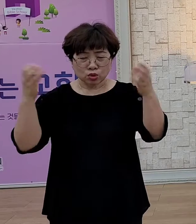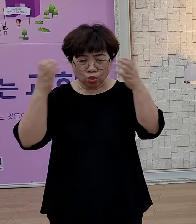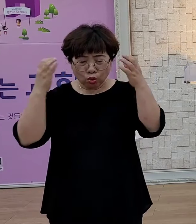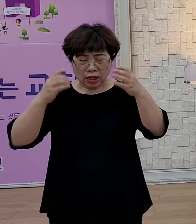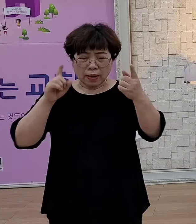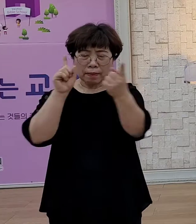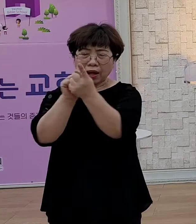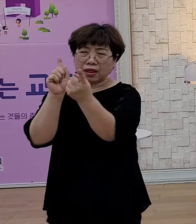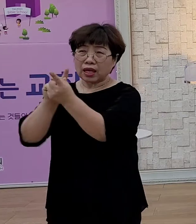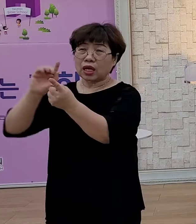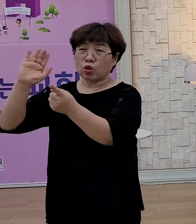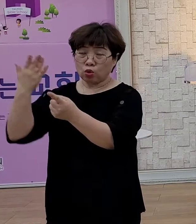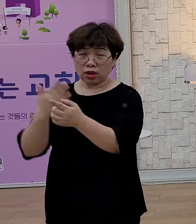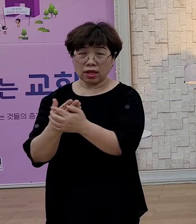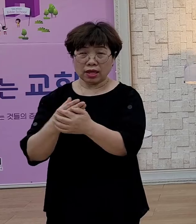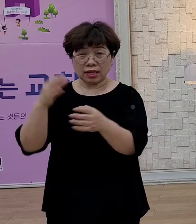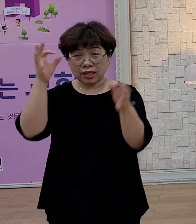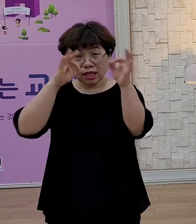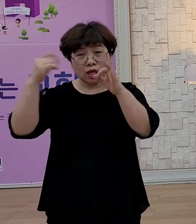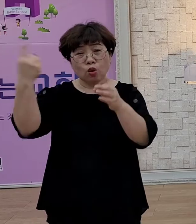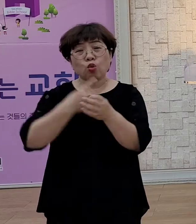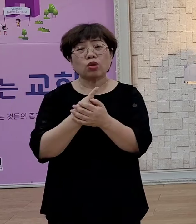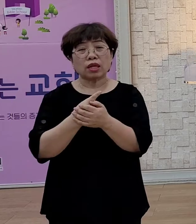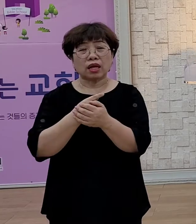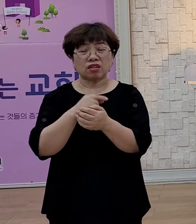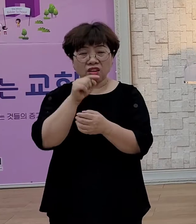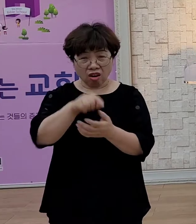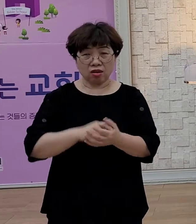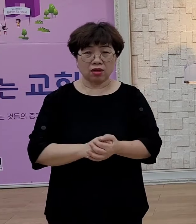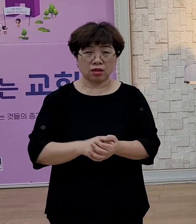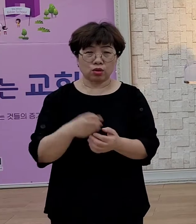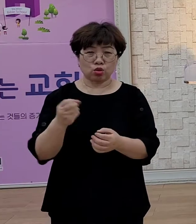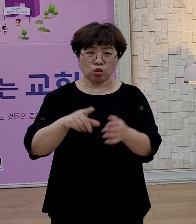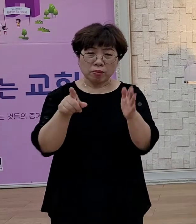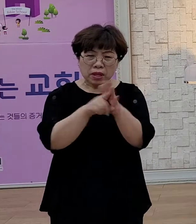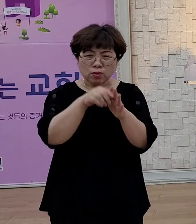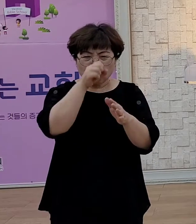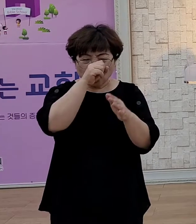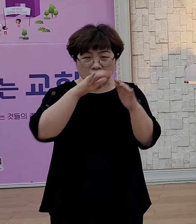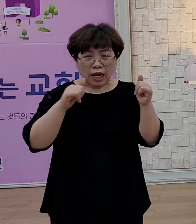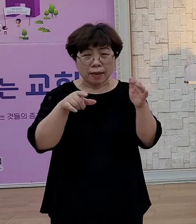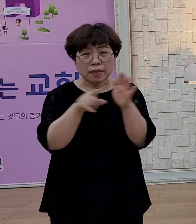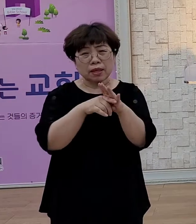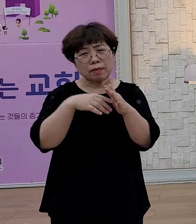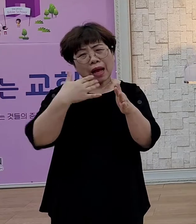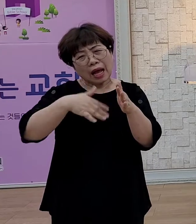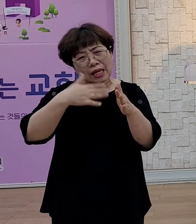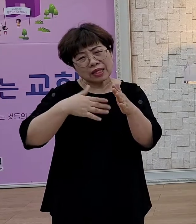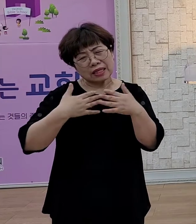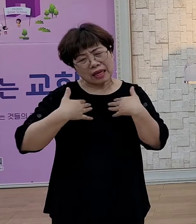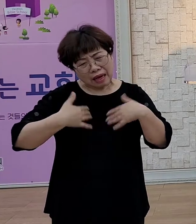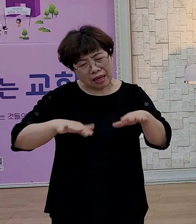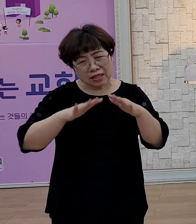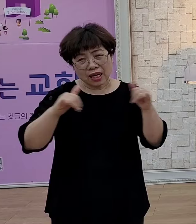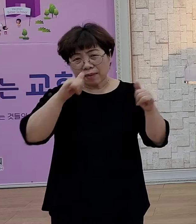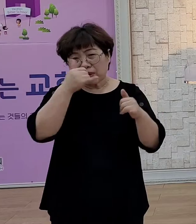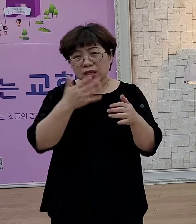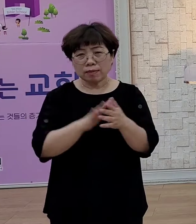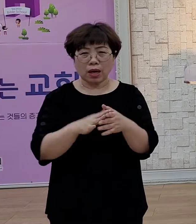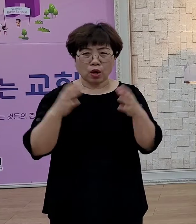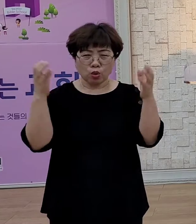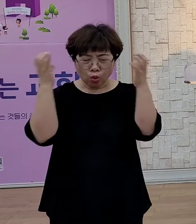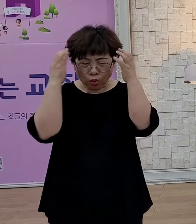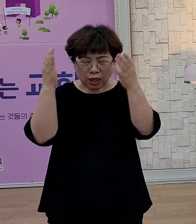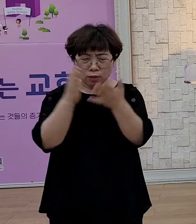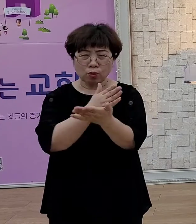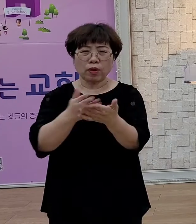찾아온다는 거예요. 여기 믿음 좋은 사람도 있고 믿음 약한 사람도 있지만 고난은 그걸 가리지 않습니다.